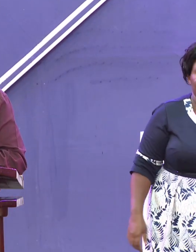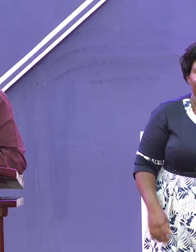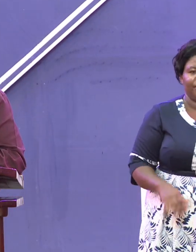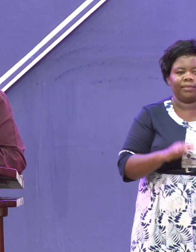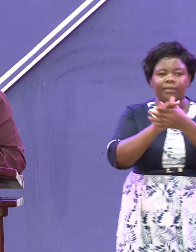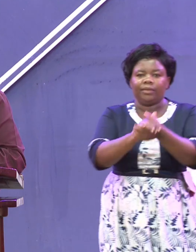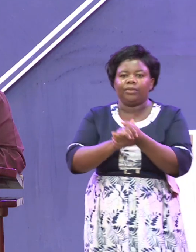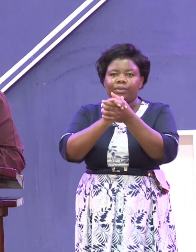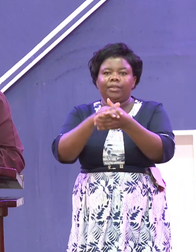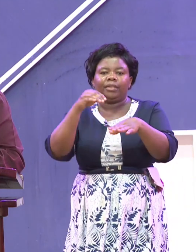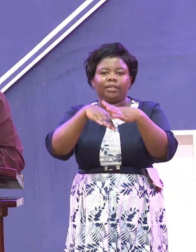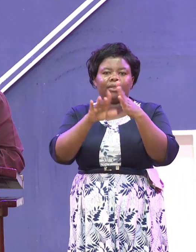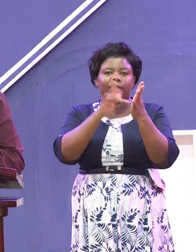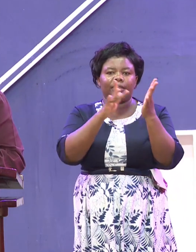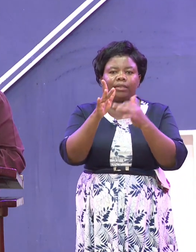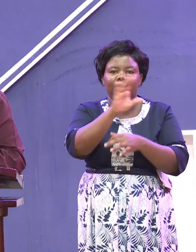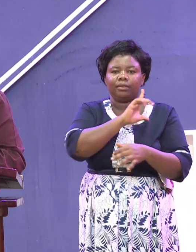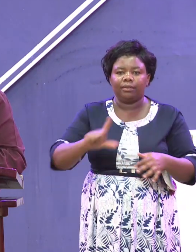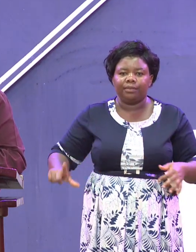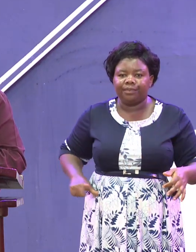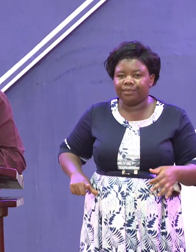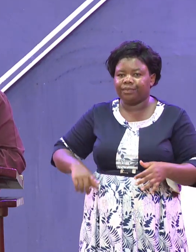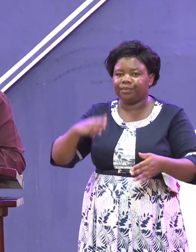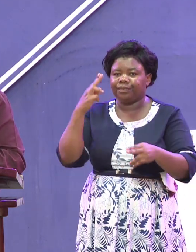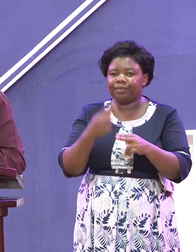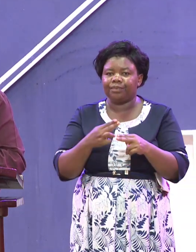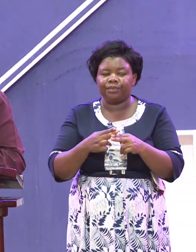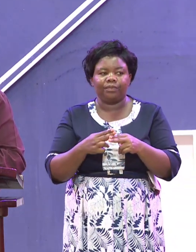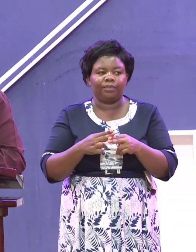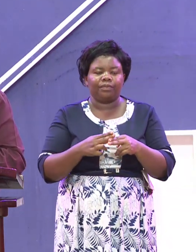Mbalamusizza mu linnya lya Mukama waffe Yesu Kristo.